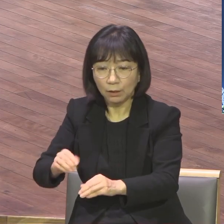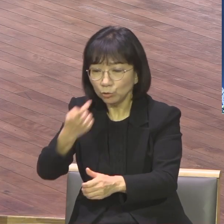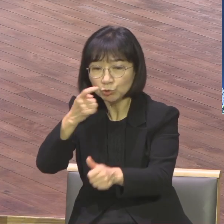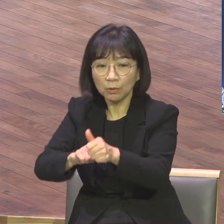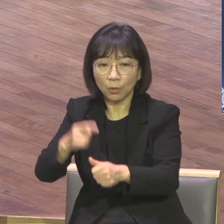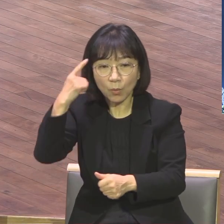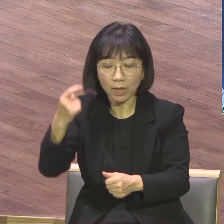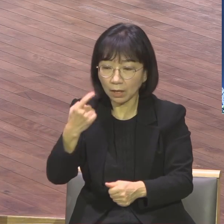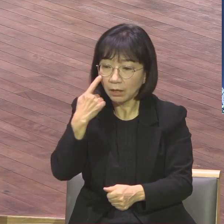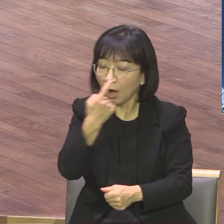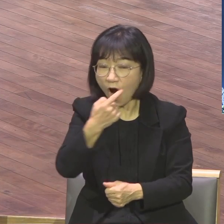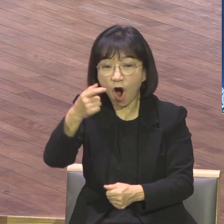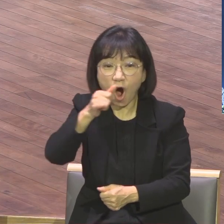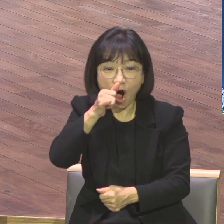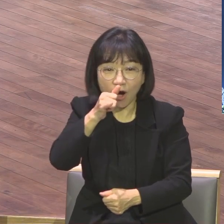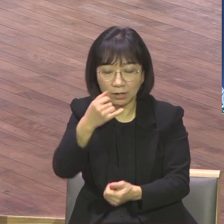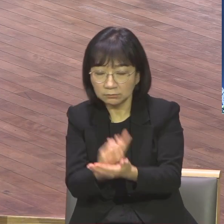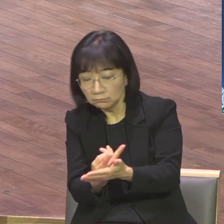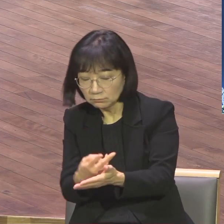눈빛 보니까 아리까리해.